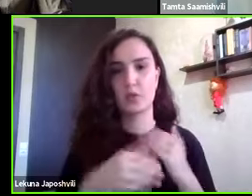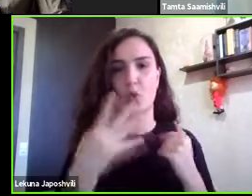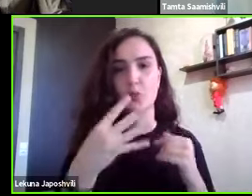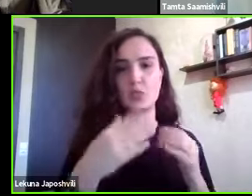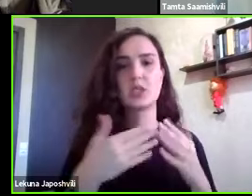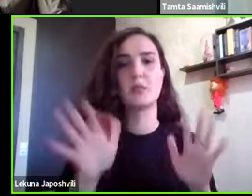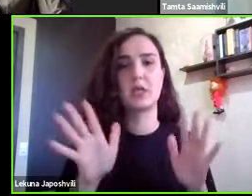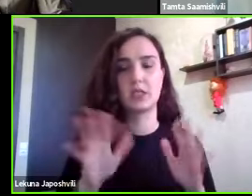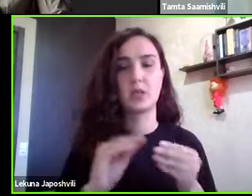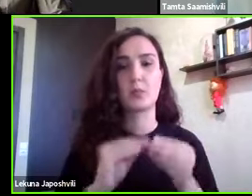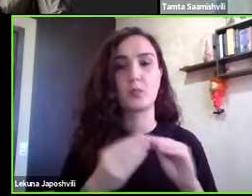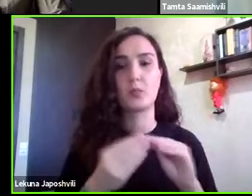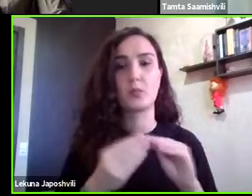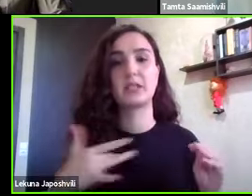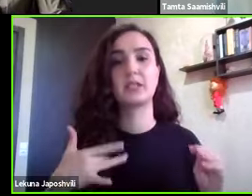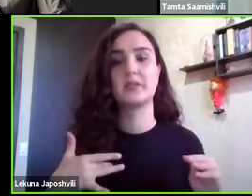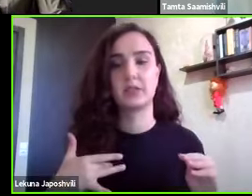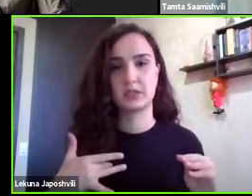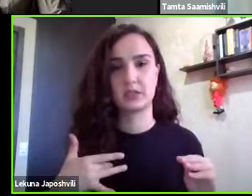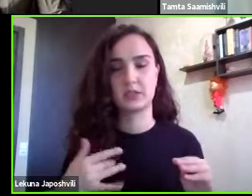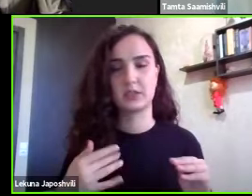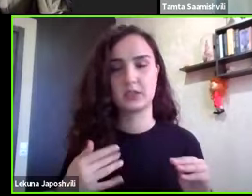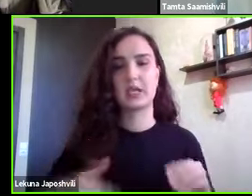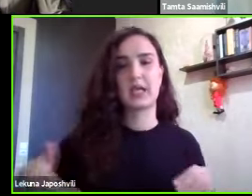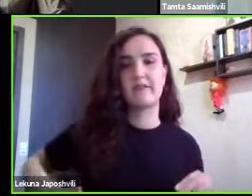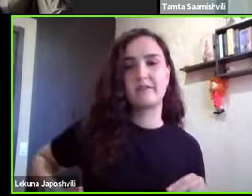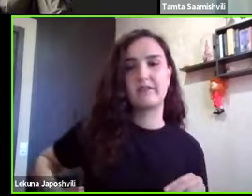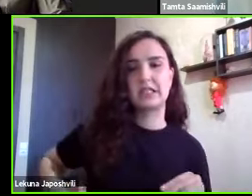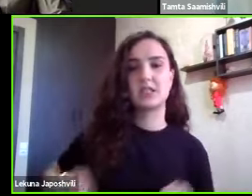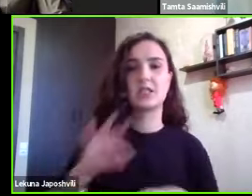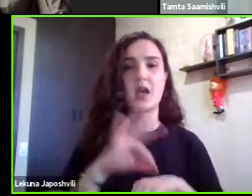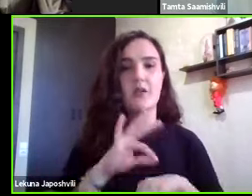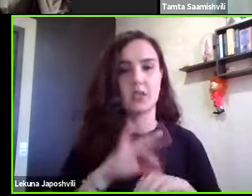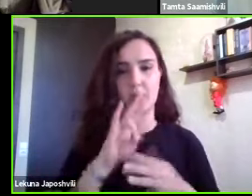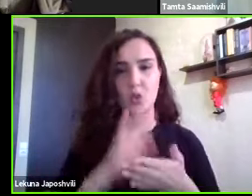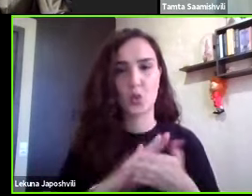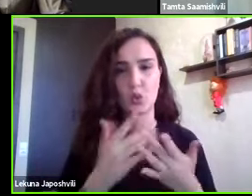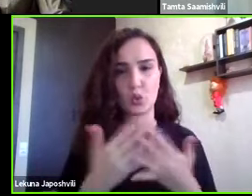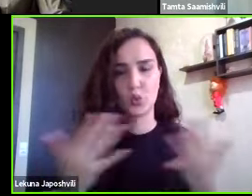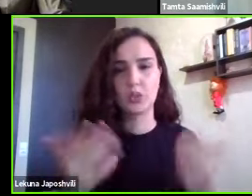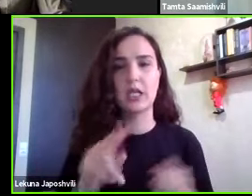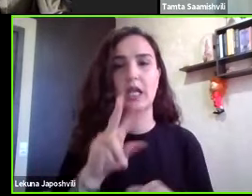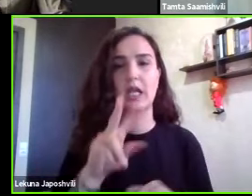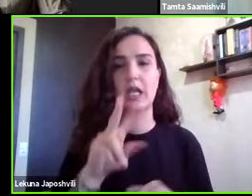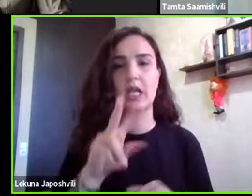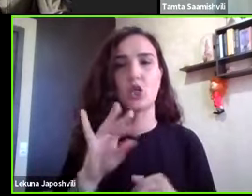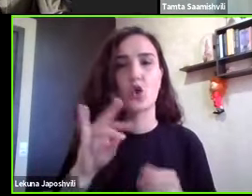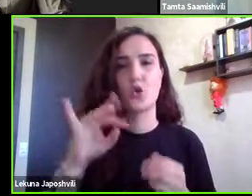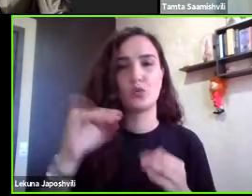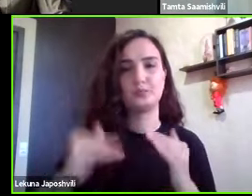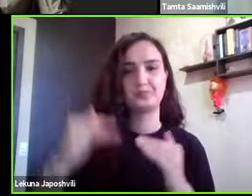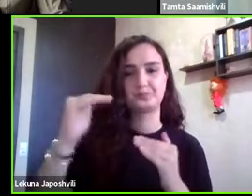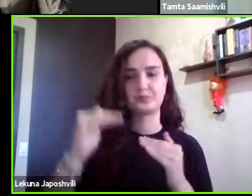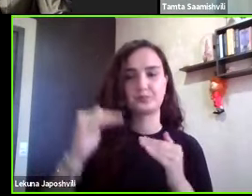თირკმის პრობლემების და ღვიძლის ქრონიკული დაავადებები, ლეიკოზის დიაგნოზით,